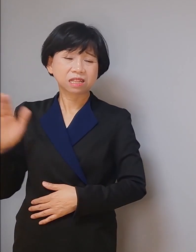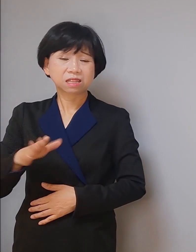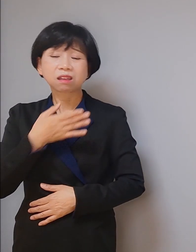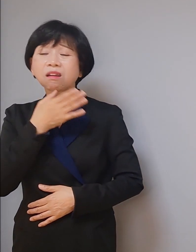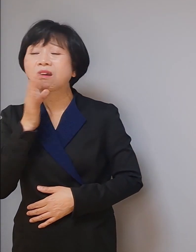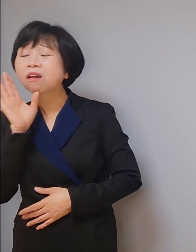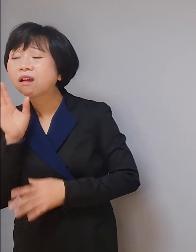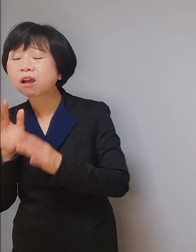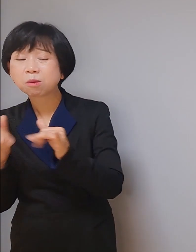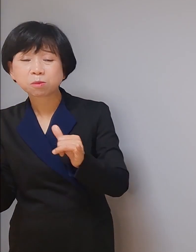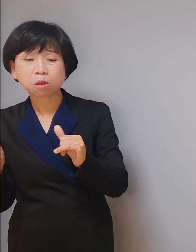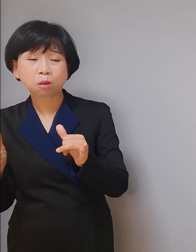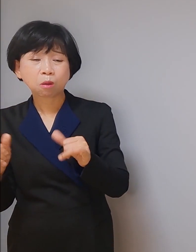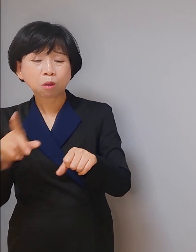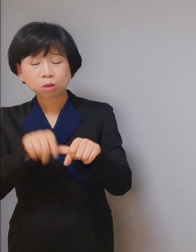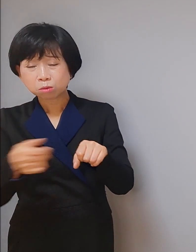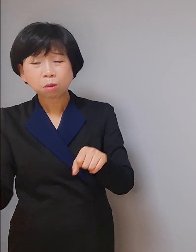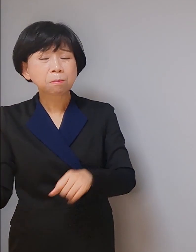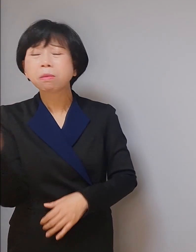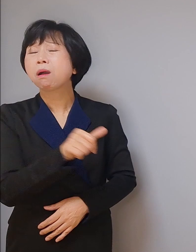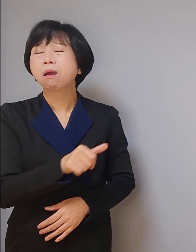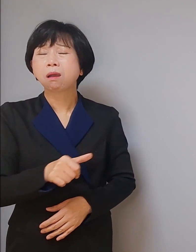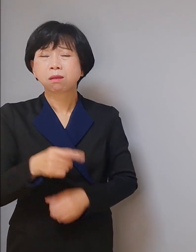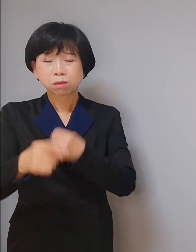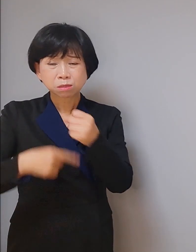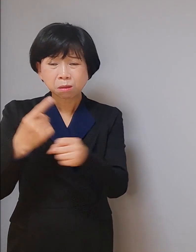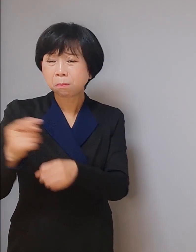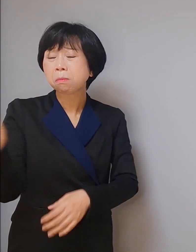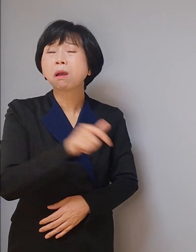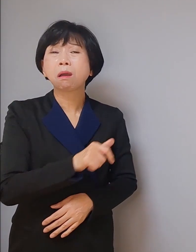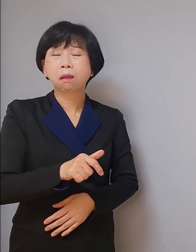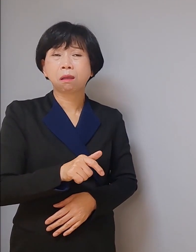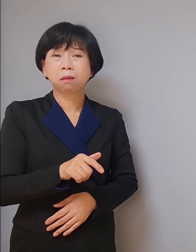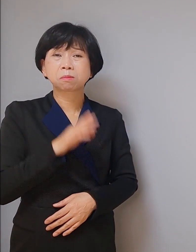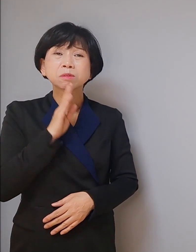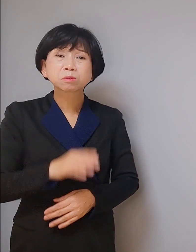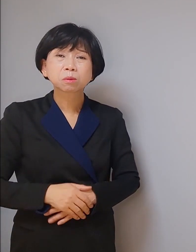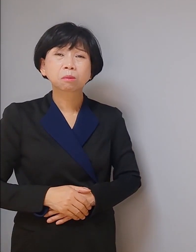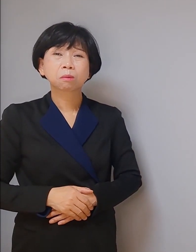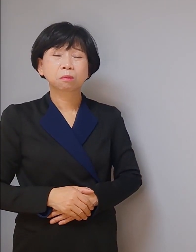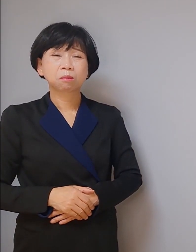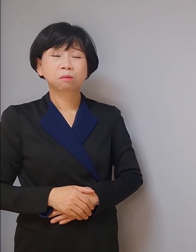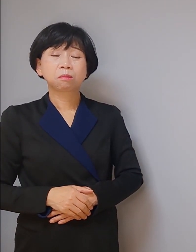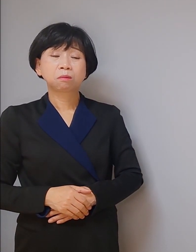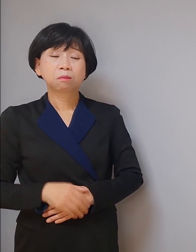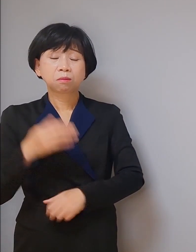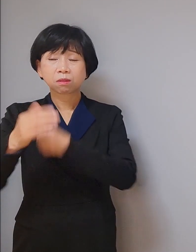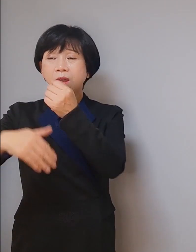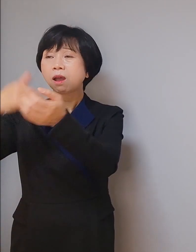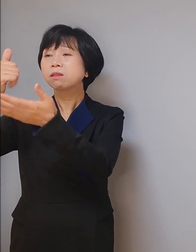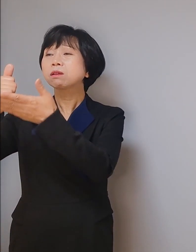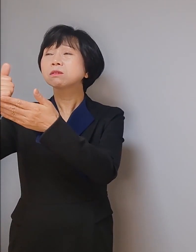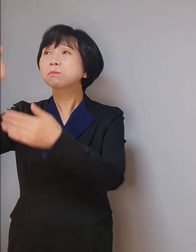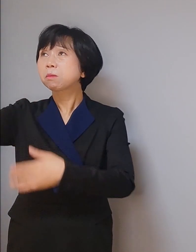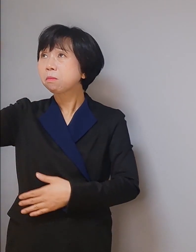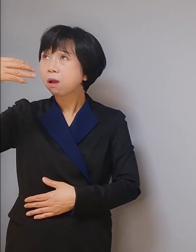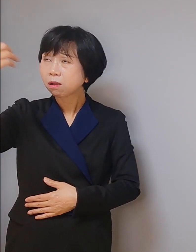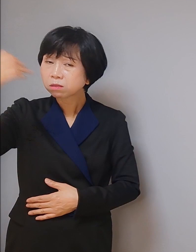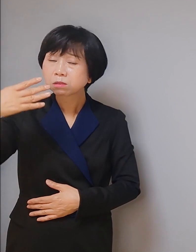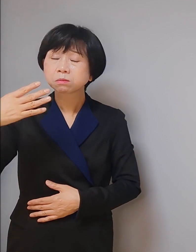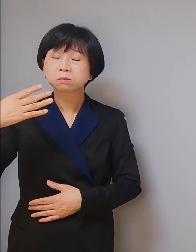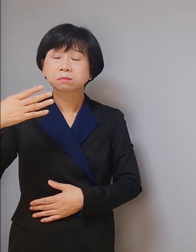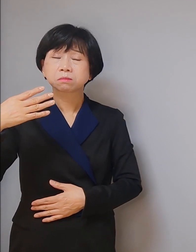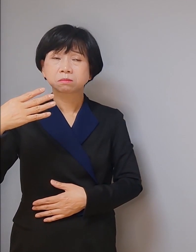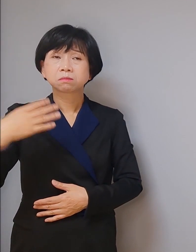이 세월이 얼마나 빠른지 모르겠어요. 늘 이야기를 하십니다. 그때 하나님의 말씀이 아브라함에게 임하는